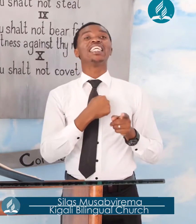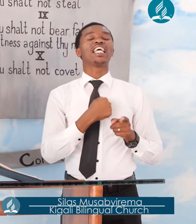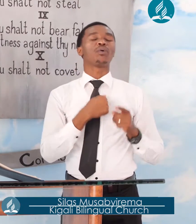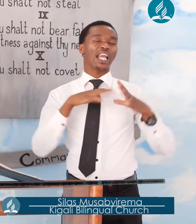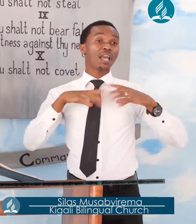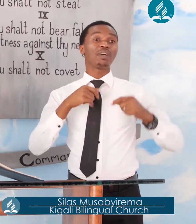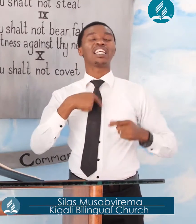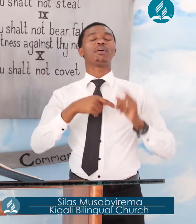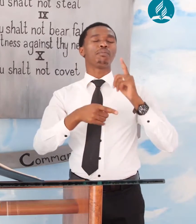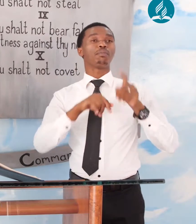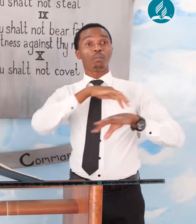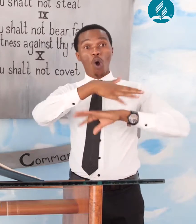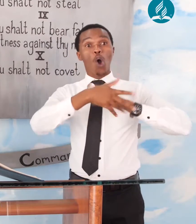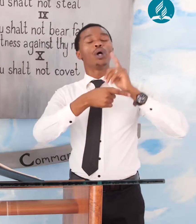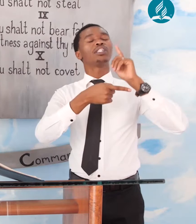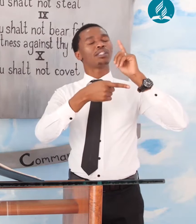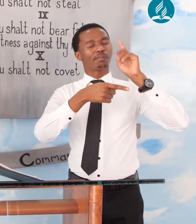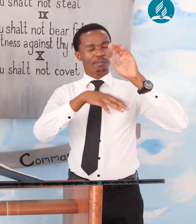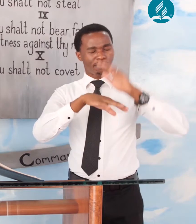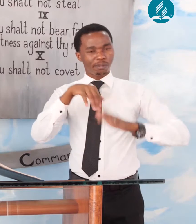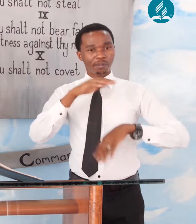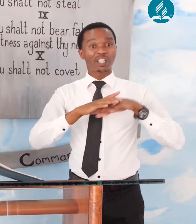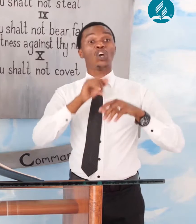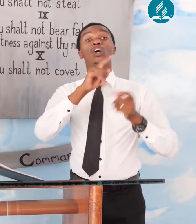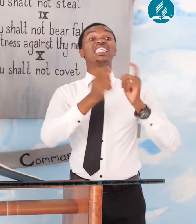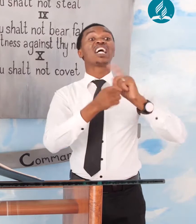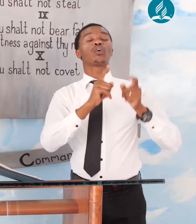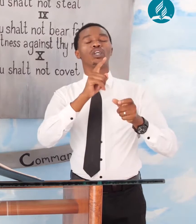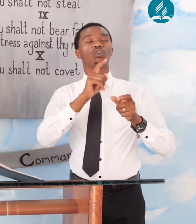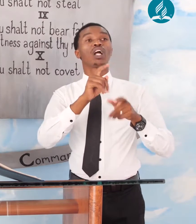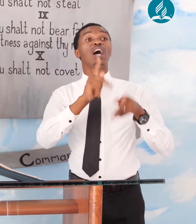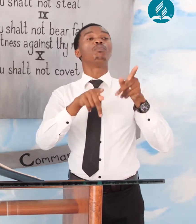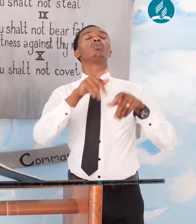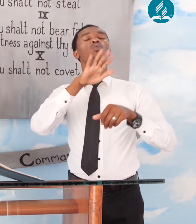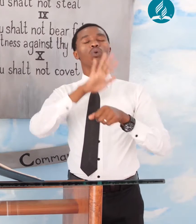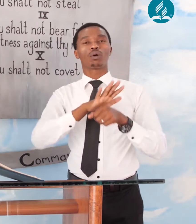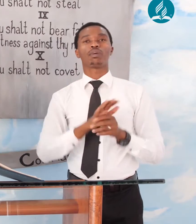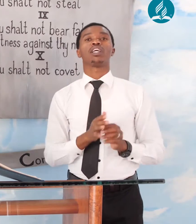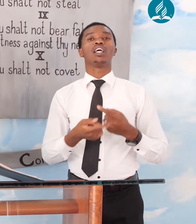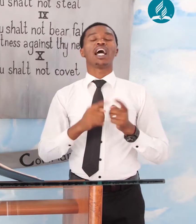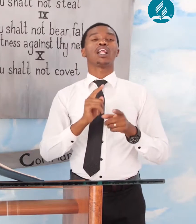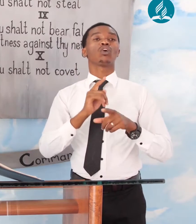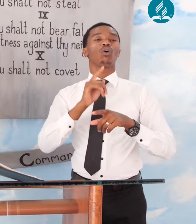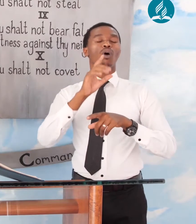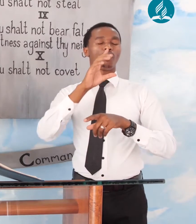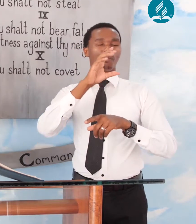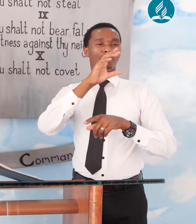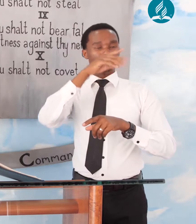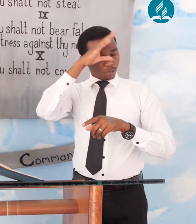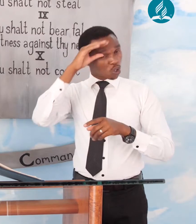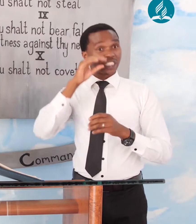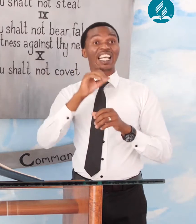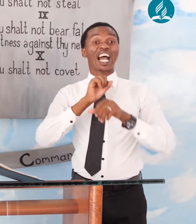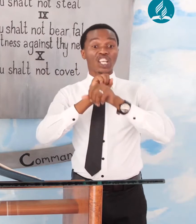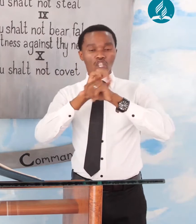we nzakugira ishyanga rikomeye Mose agira Imana inama aravuga ati mbese